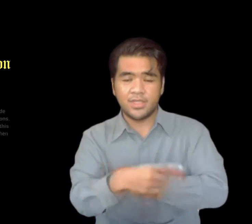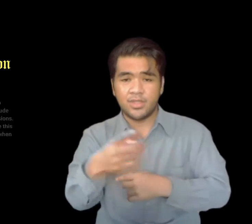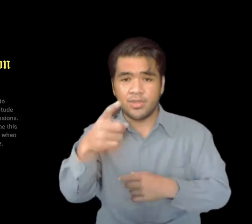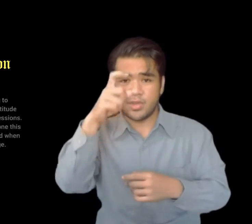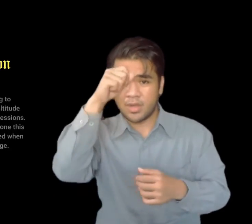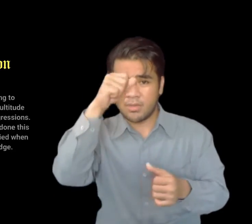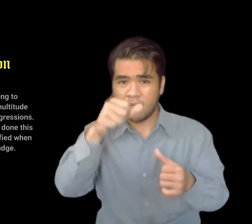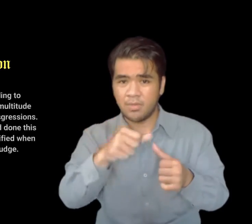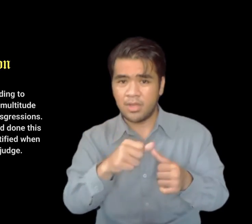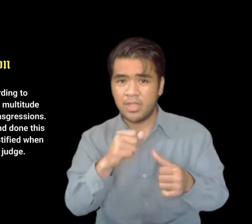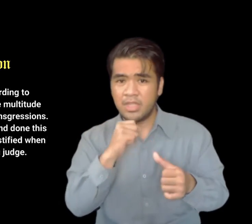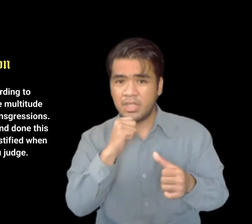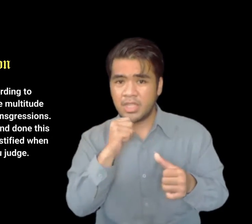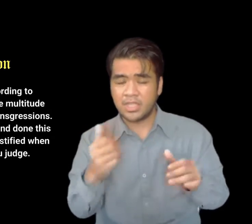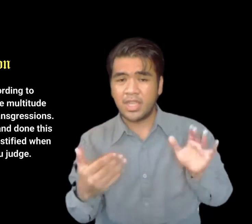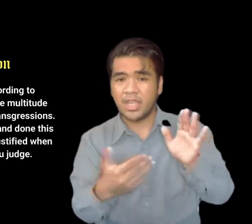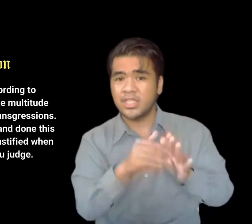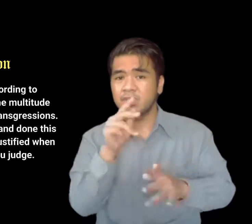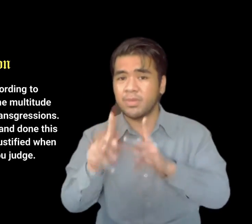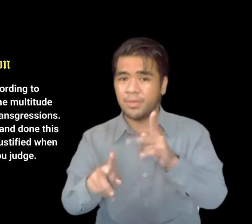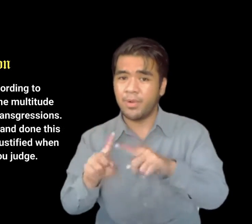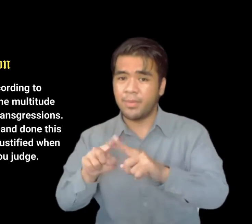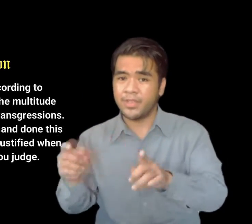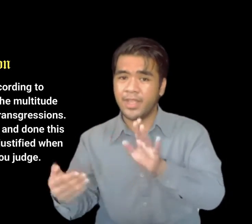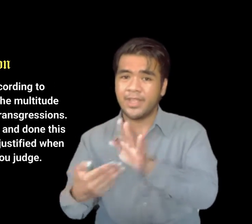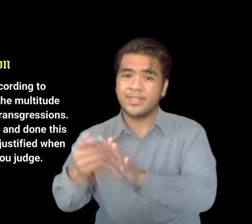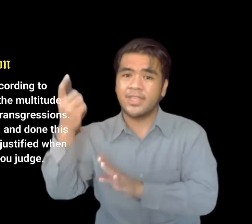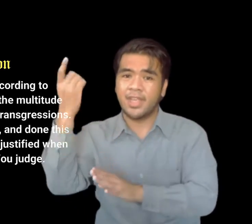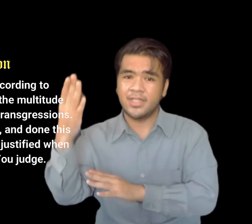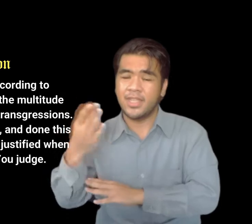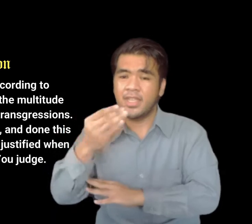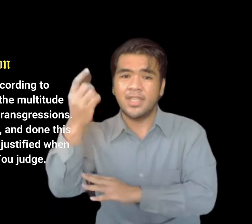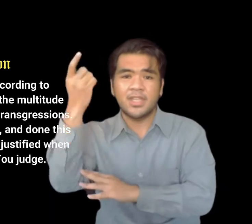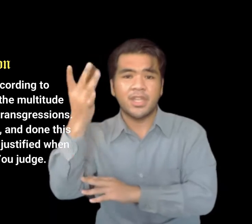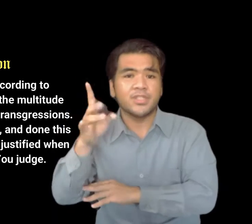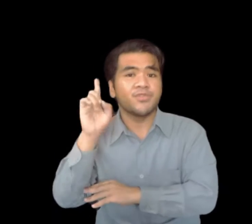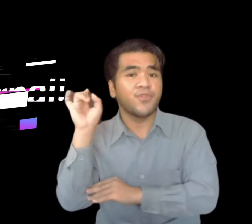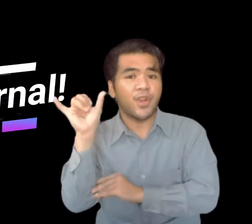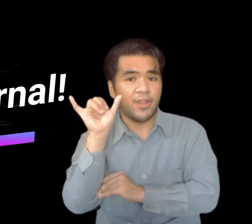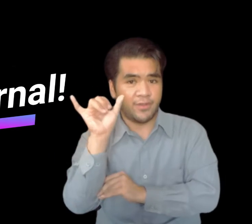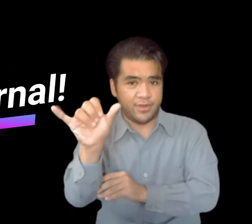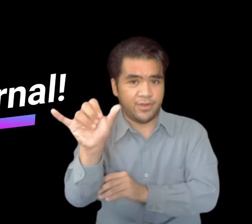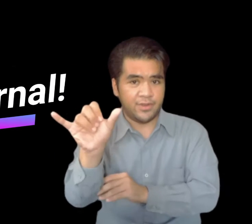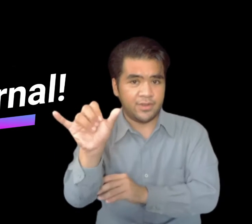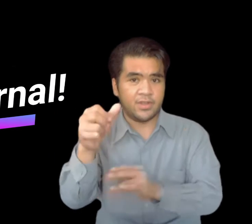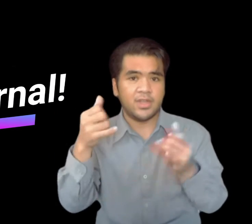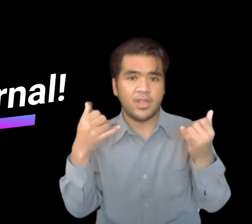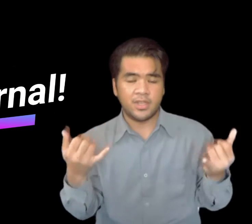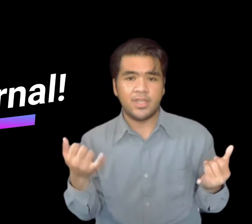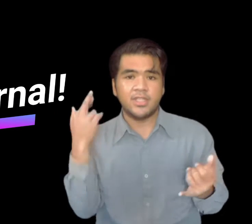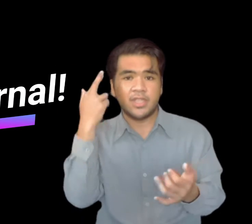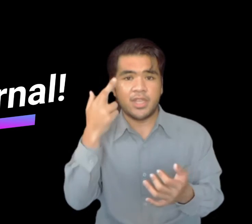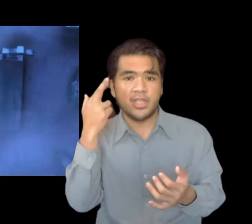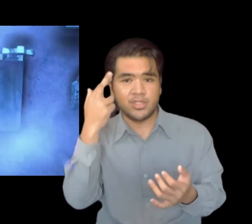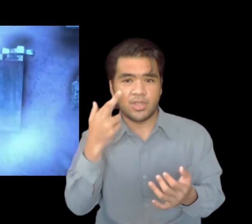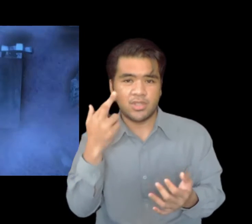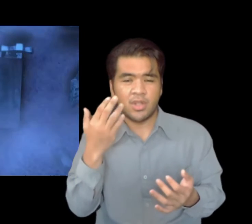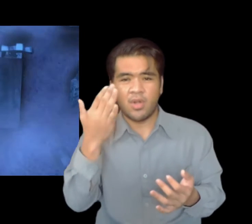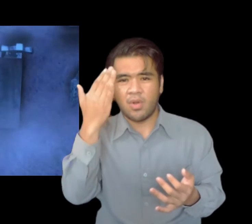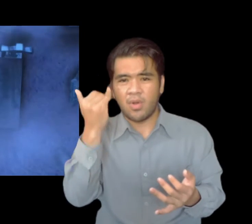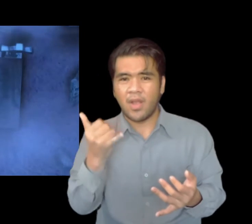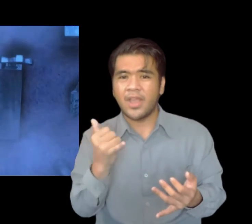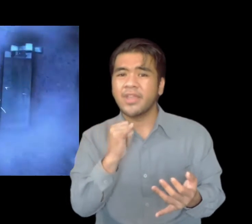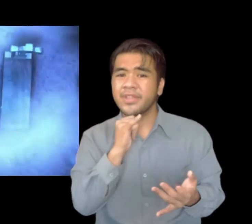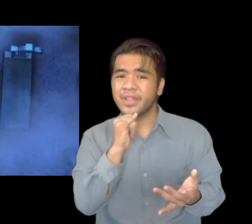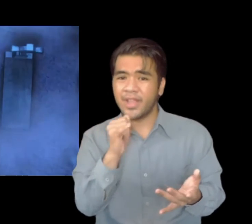At pakatandaan mo, hindi tayo sa tao nagkakasala, kundi sa Diyos, at ang Diyos ay walang hanggan. Ito